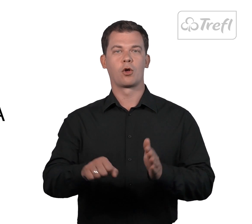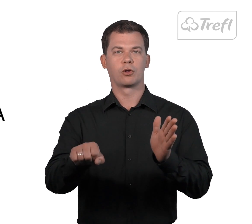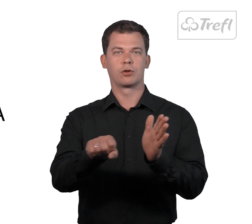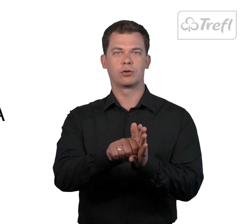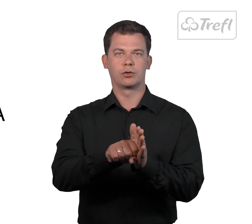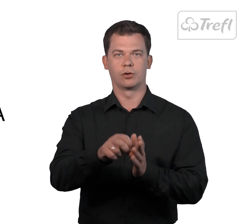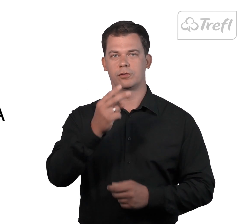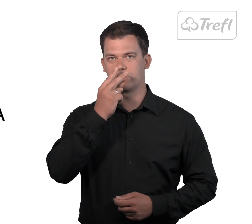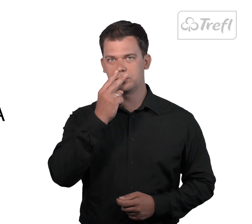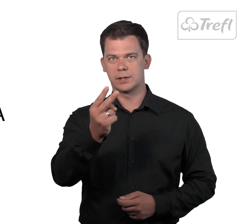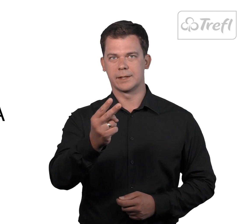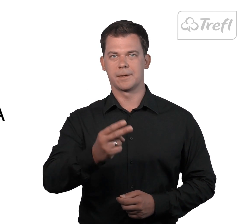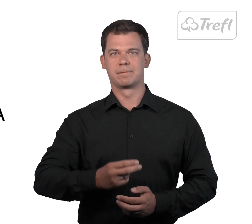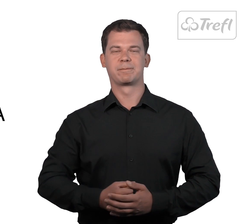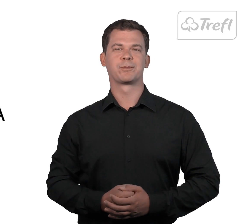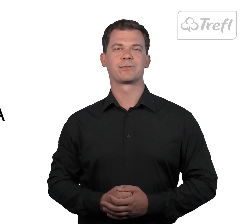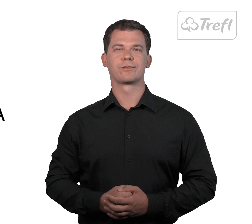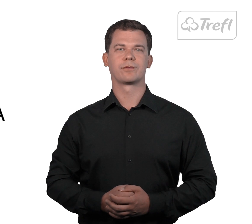Do widzenia.